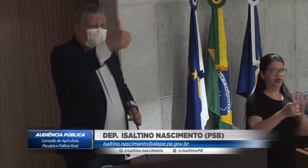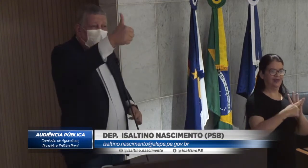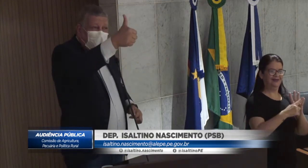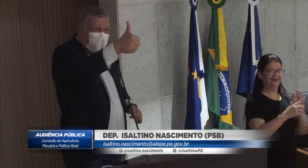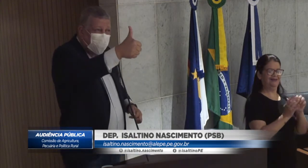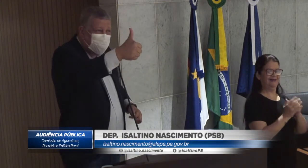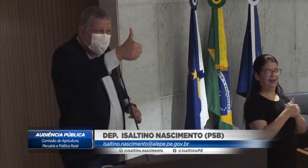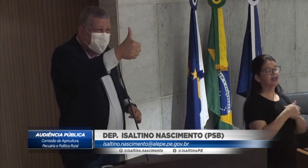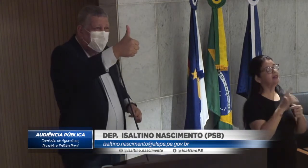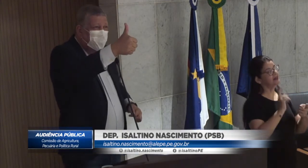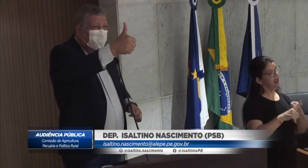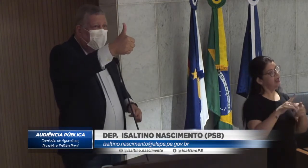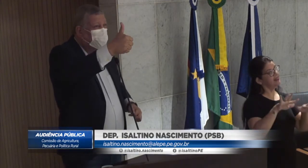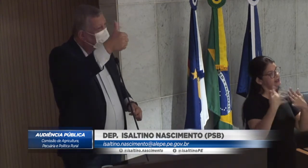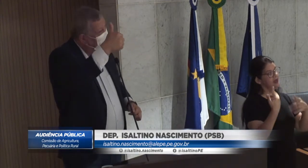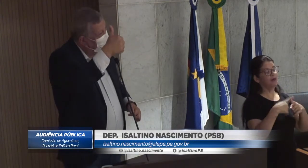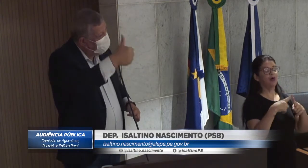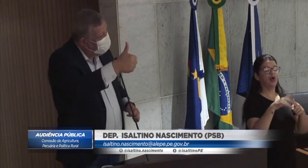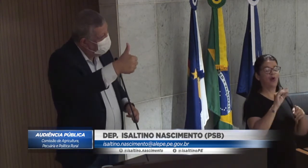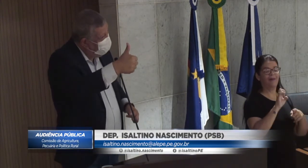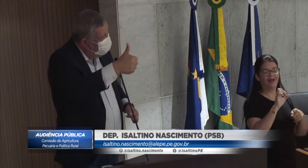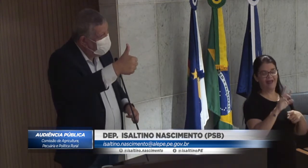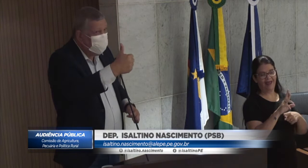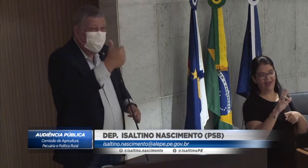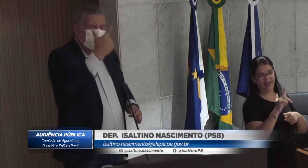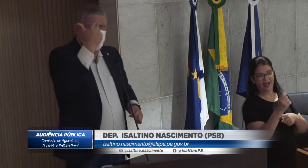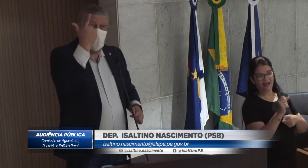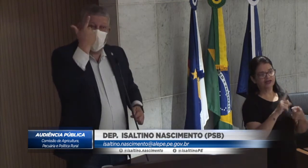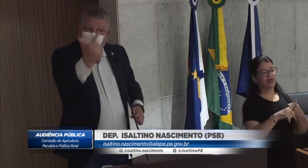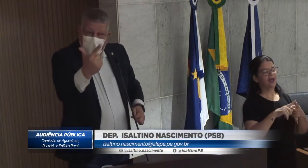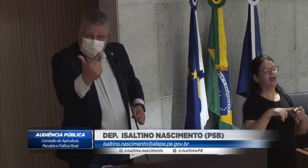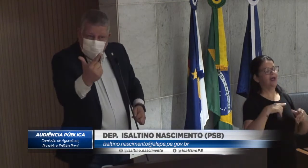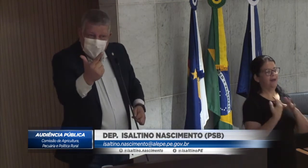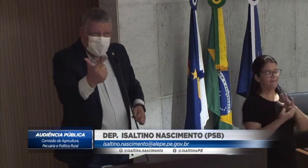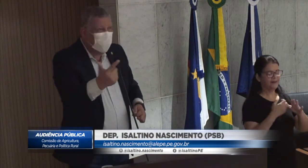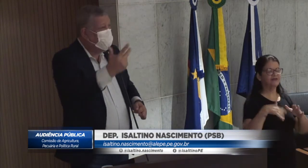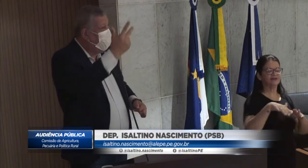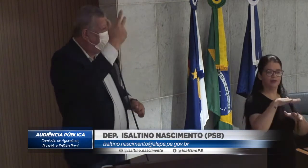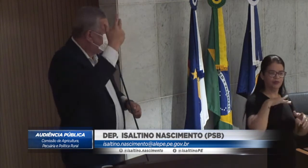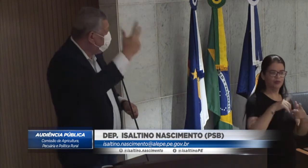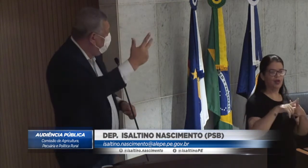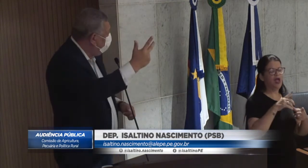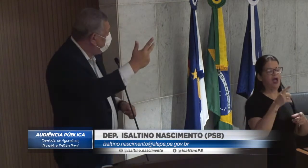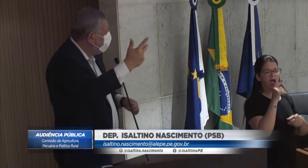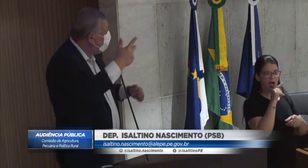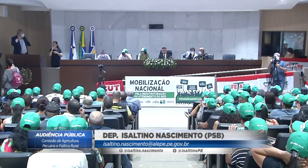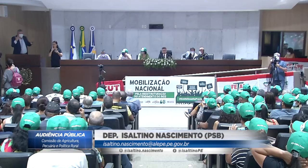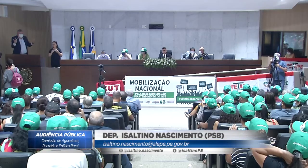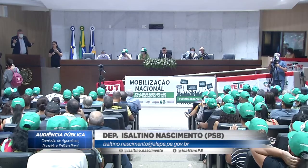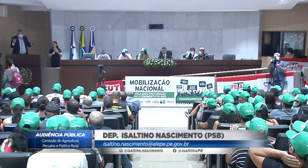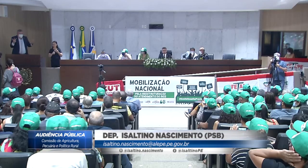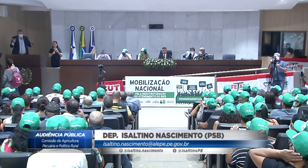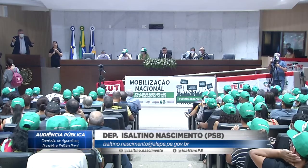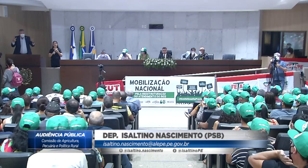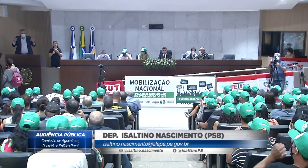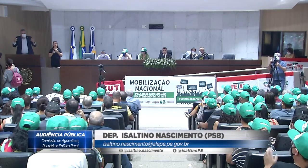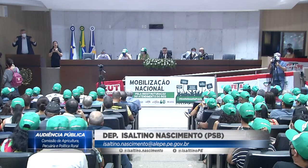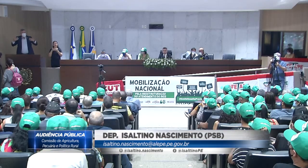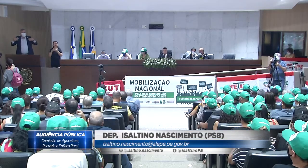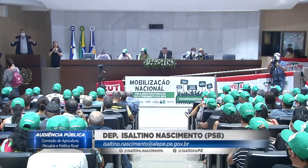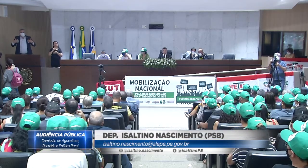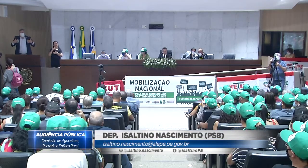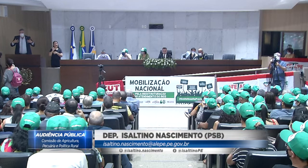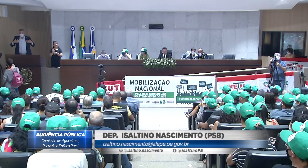jogo a Copergás, que é uma empresa pública, está em jogo a Compesa, está em jogo o Porto Suape e tantas coisas.